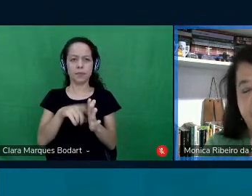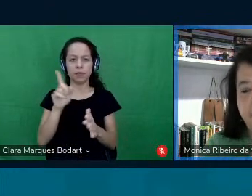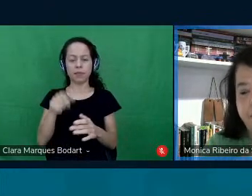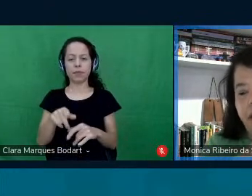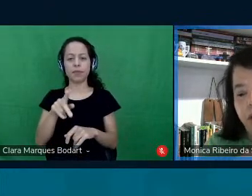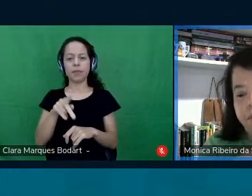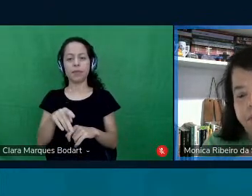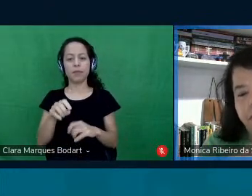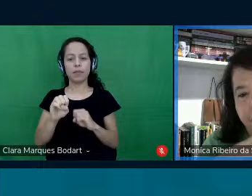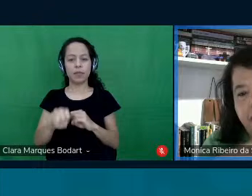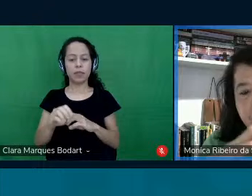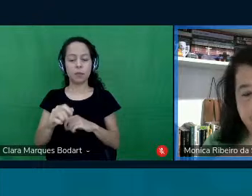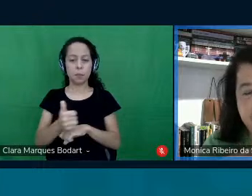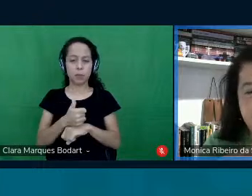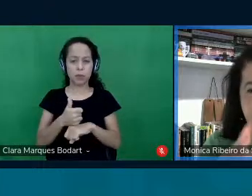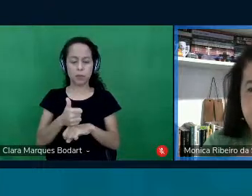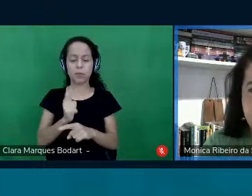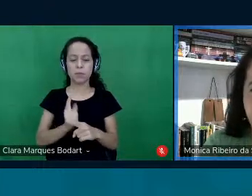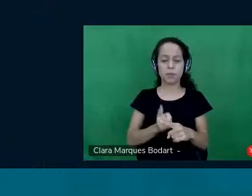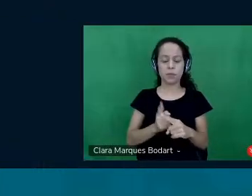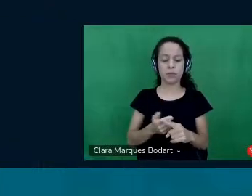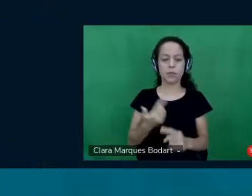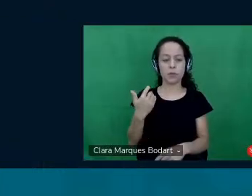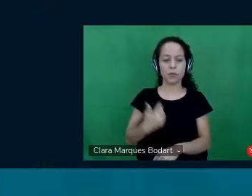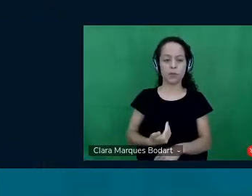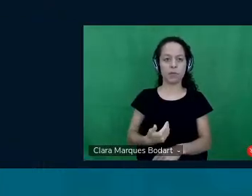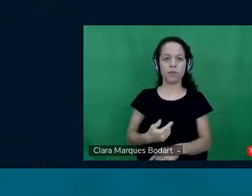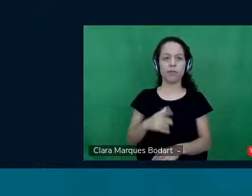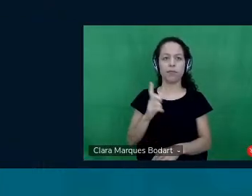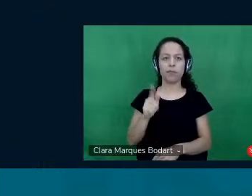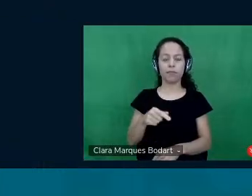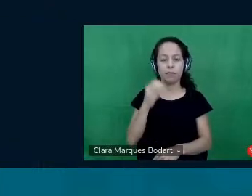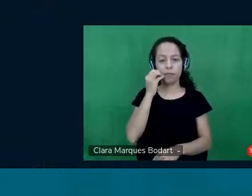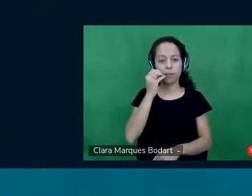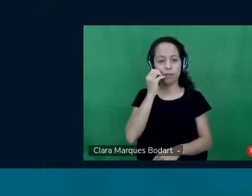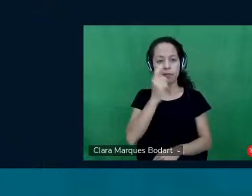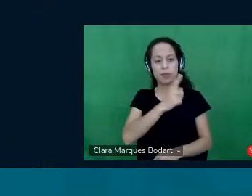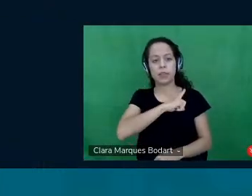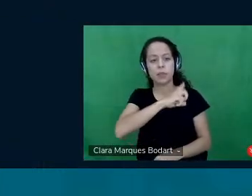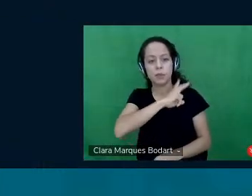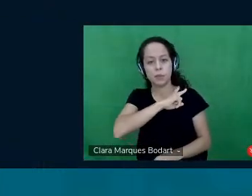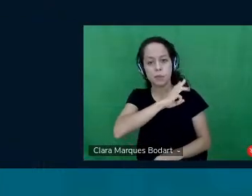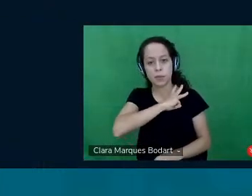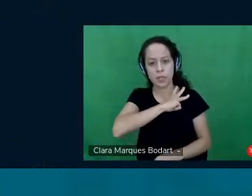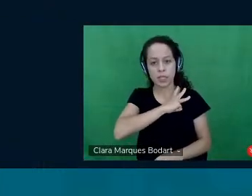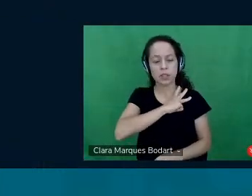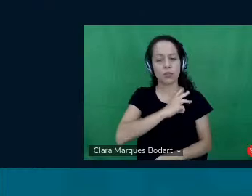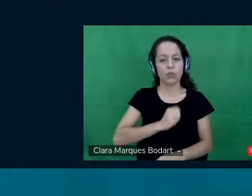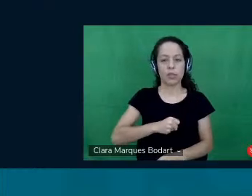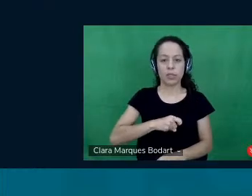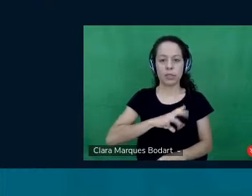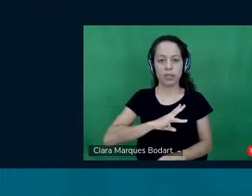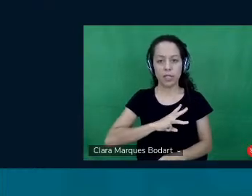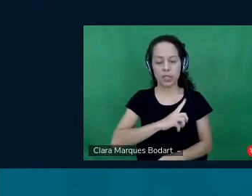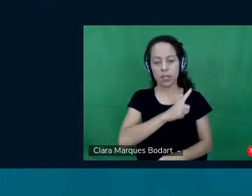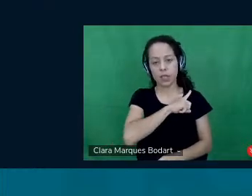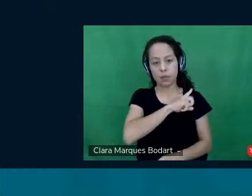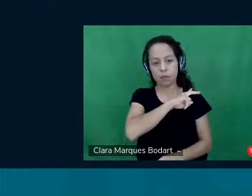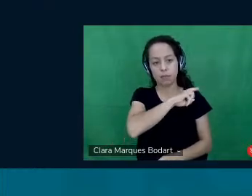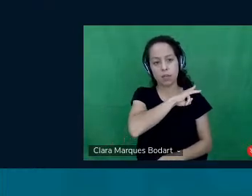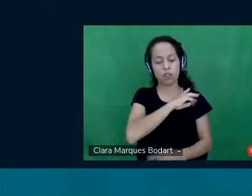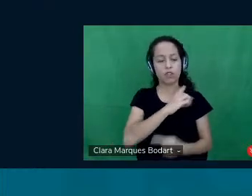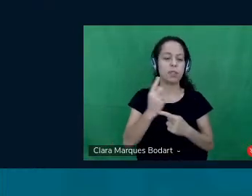quê? Eu faço pesquisa em ensino médio e educação profissional desde o meu mestrado, né, há bastante tempo, e